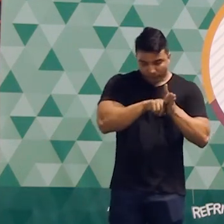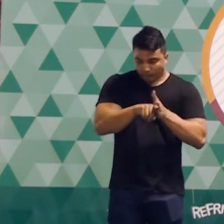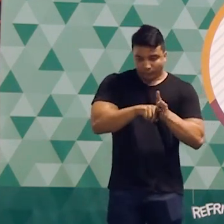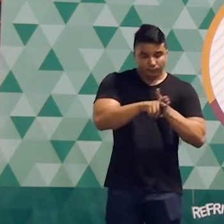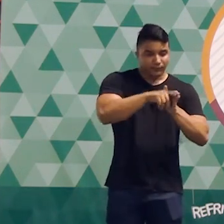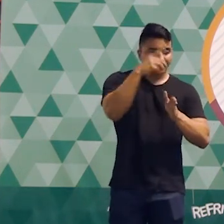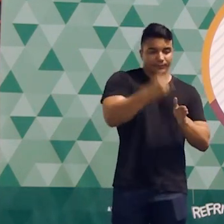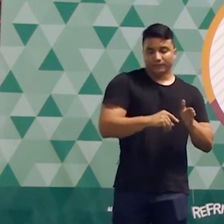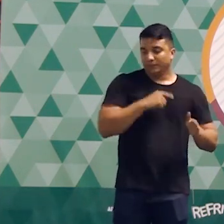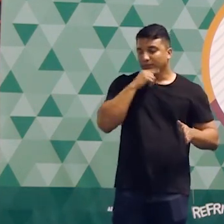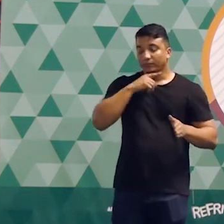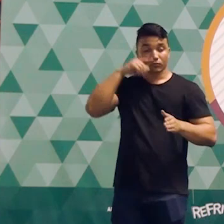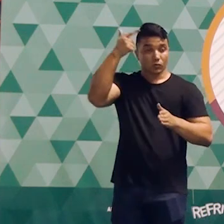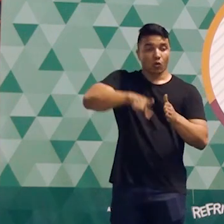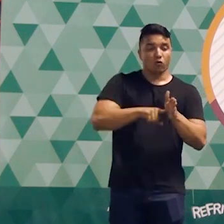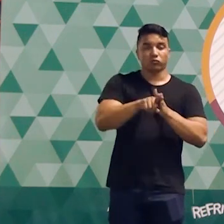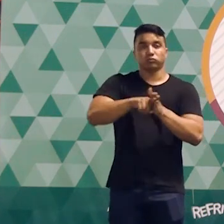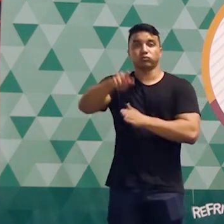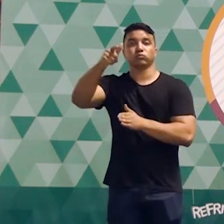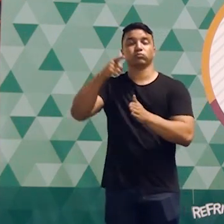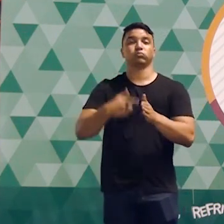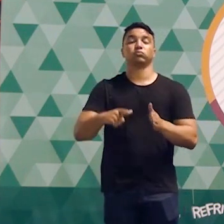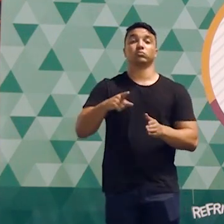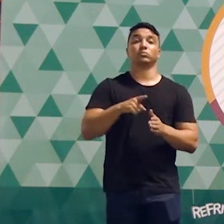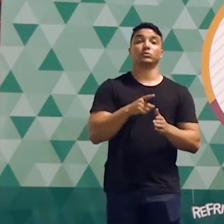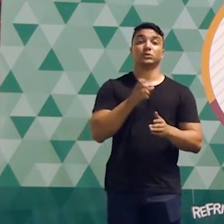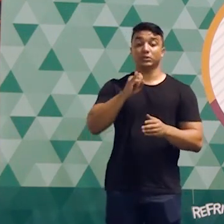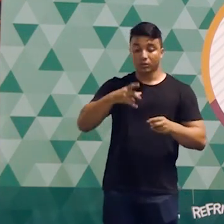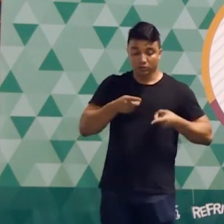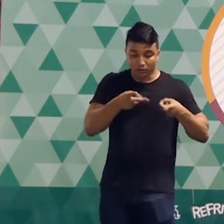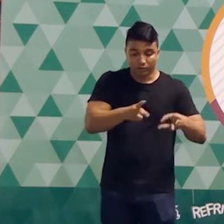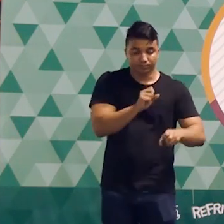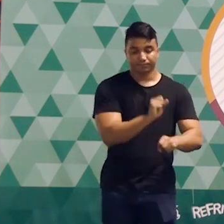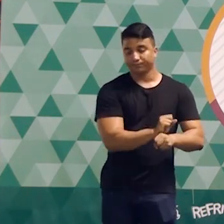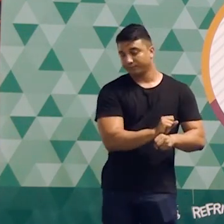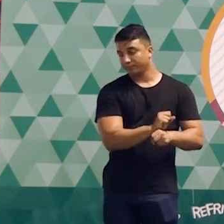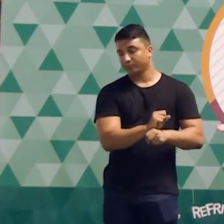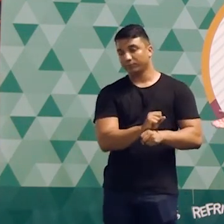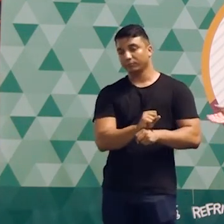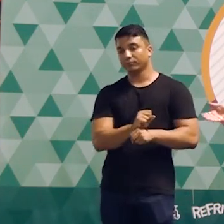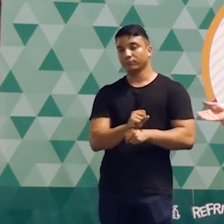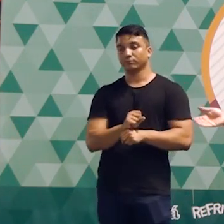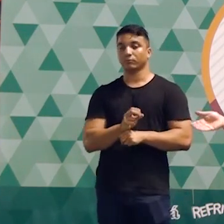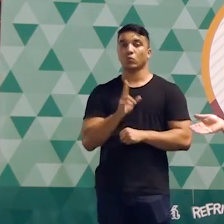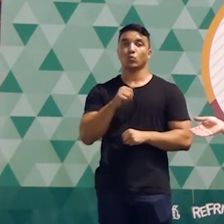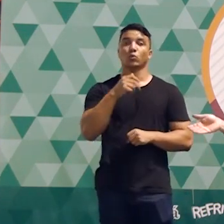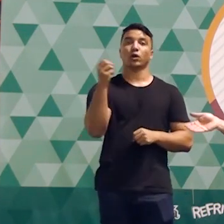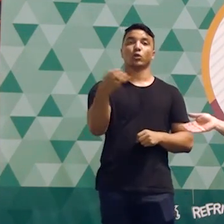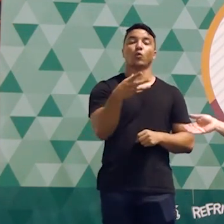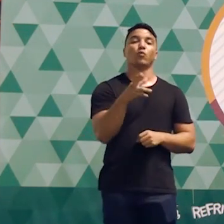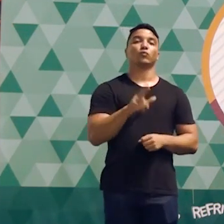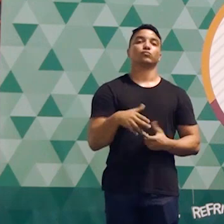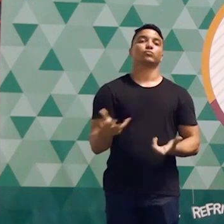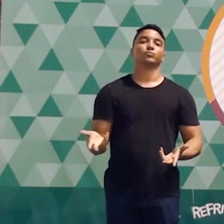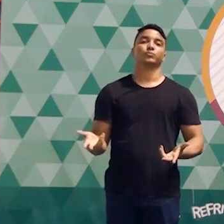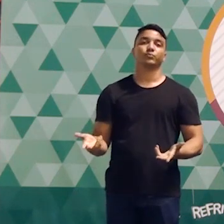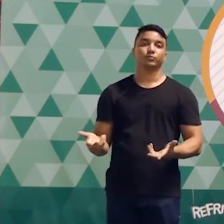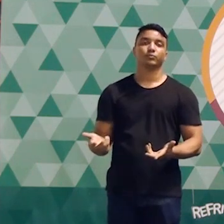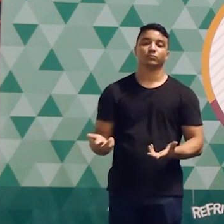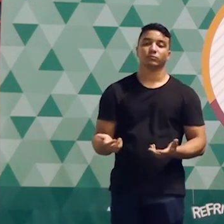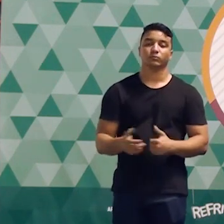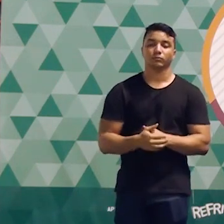e não dá certo. Pesquisa e não dá certo. Se você desistir, ninguém nunca vai ter nada novo. Pense